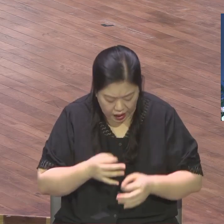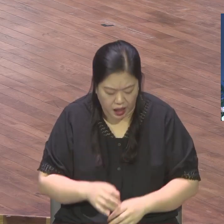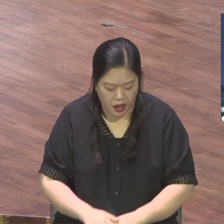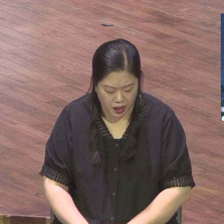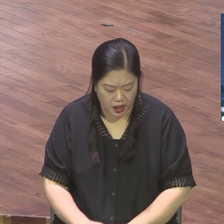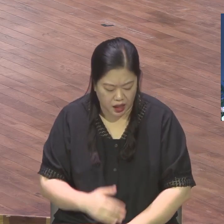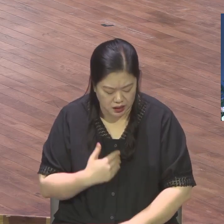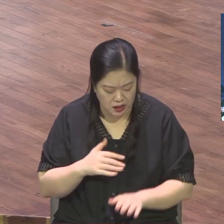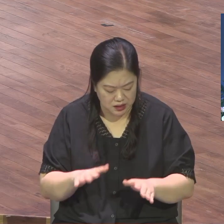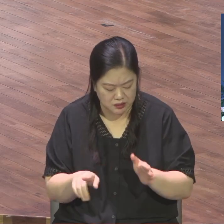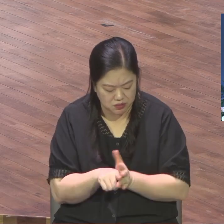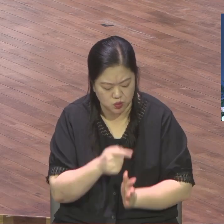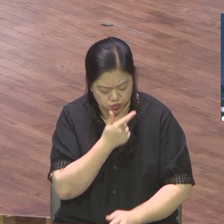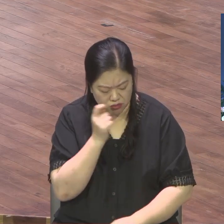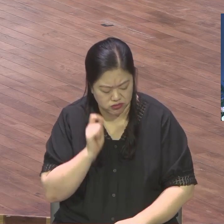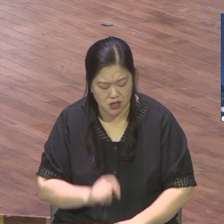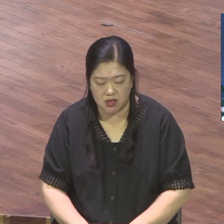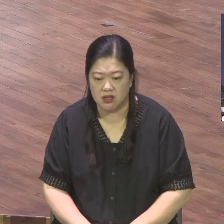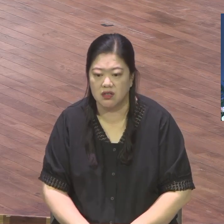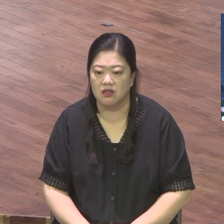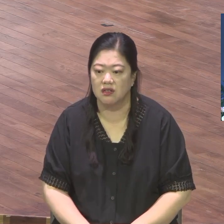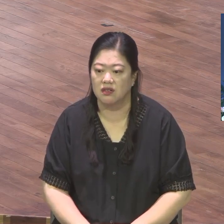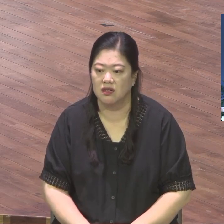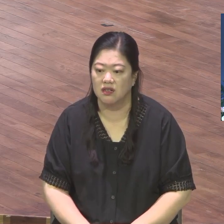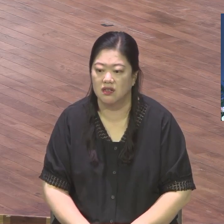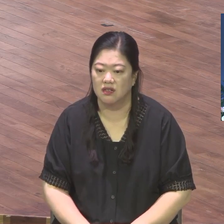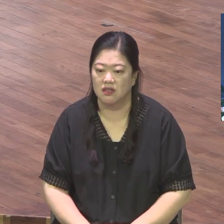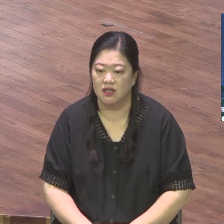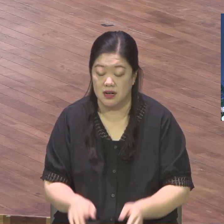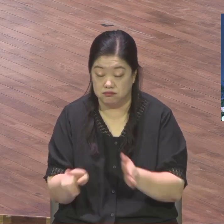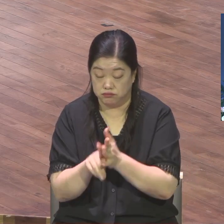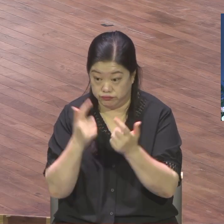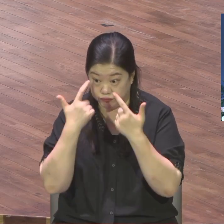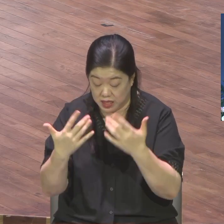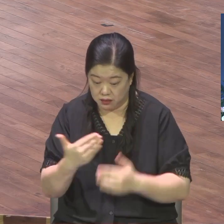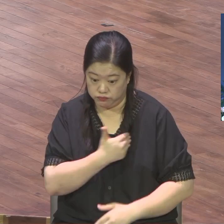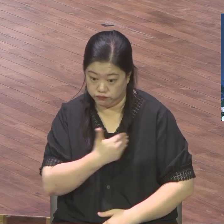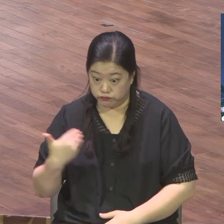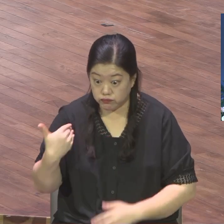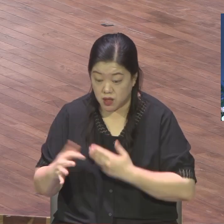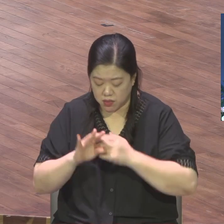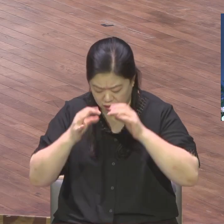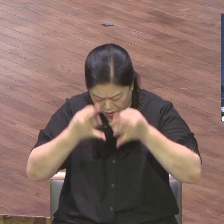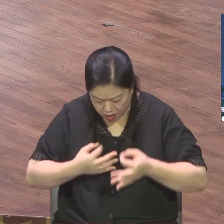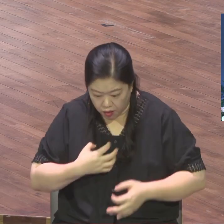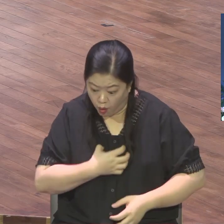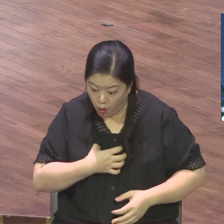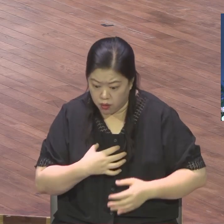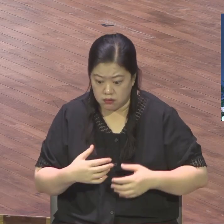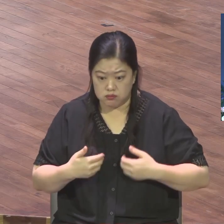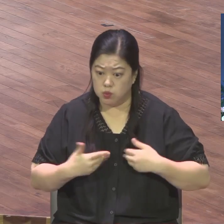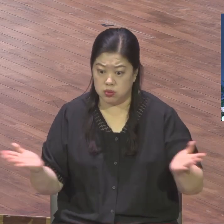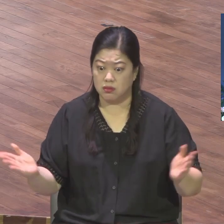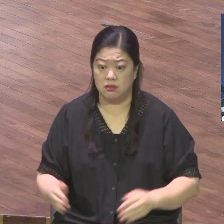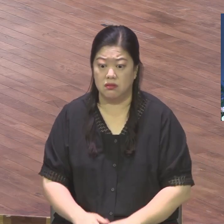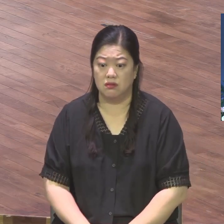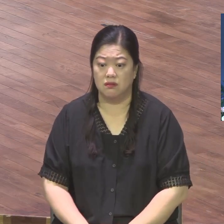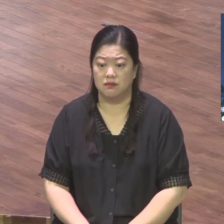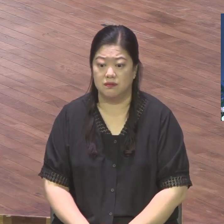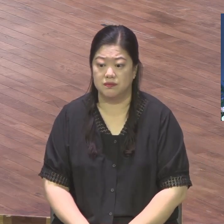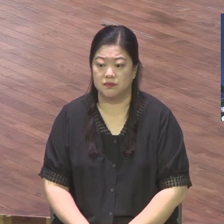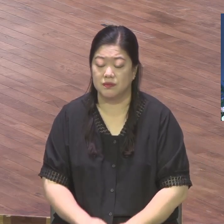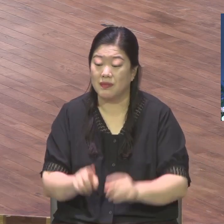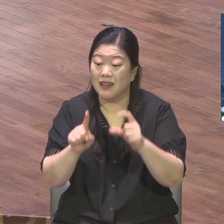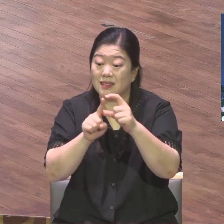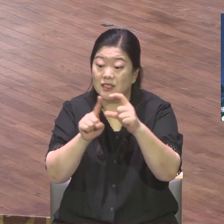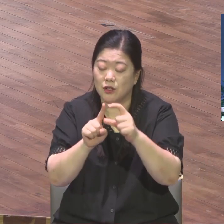마음이 어떻게 돼요? 믿음 없으면 어떻게 돼요? 완악해져요. 마음이 아주 강박해져요. 마음이 완악한 것을 꾸짖으셨다. 여기서